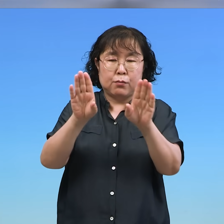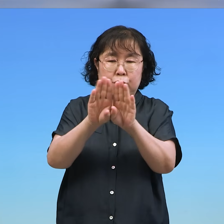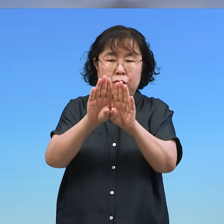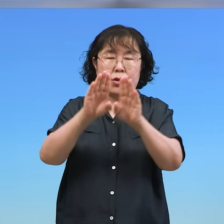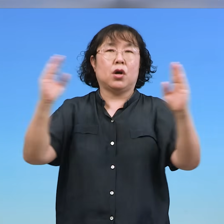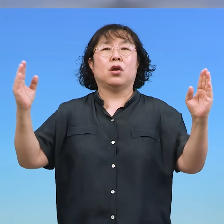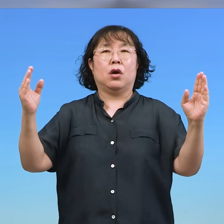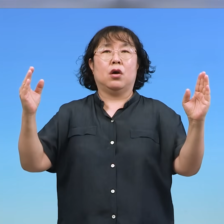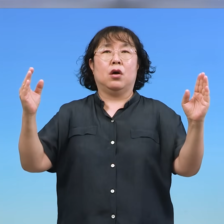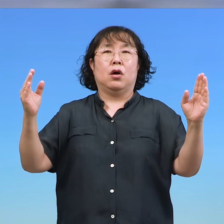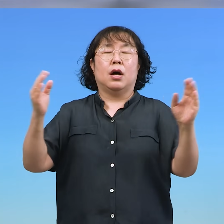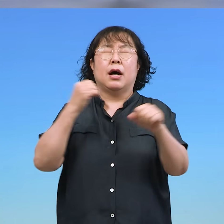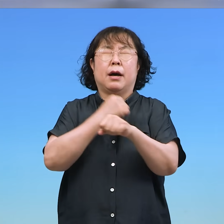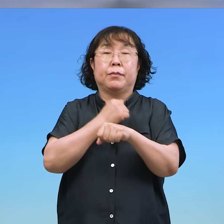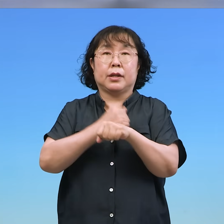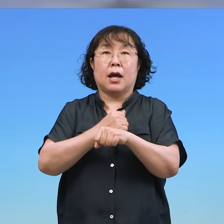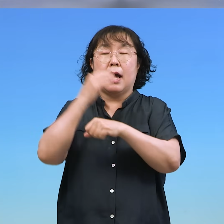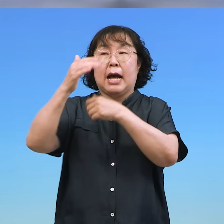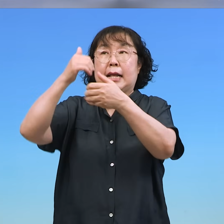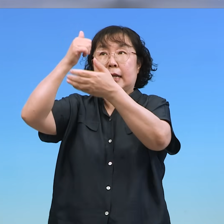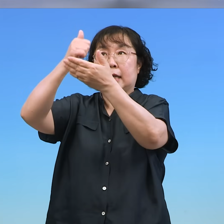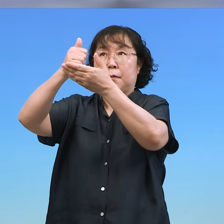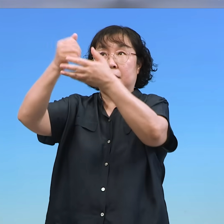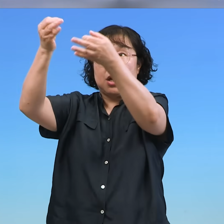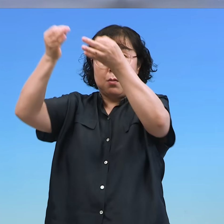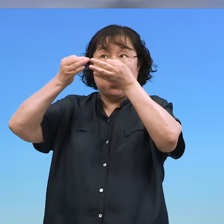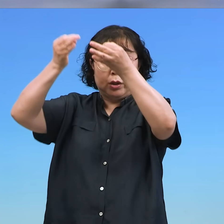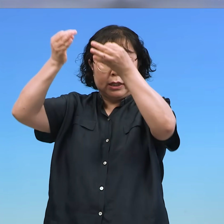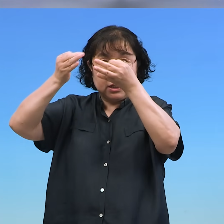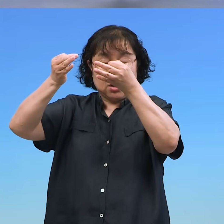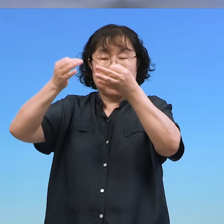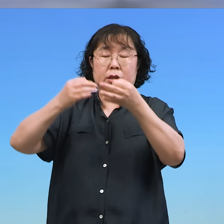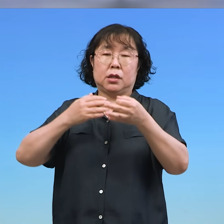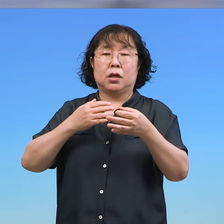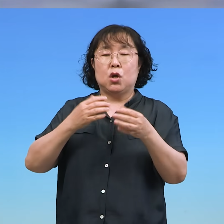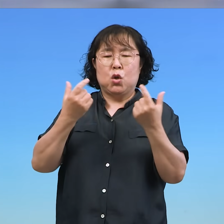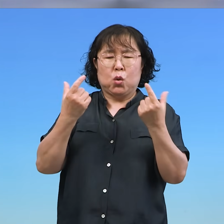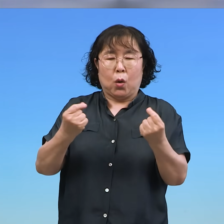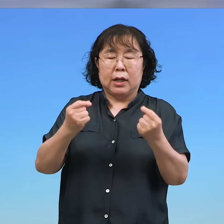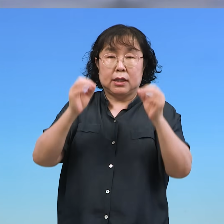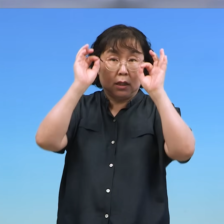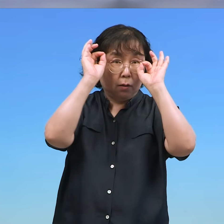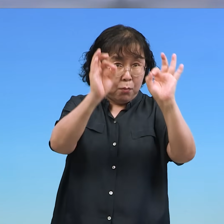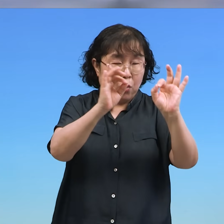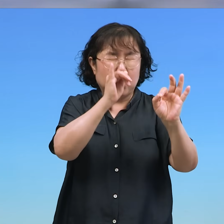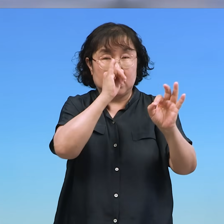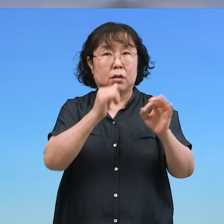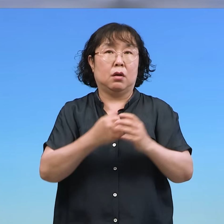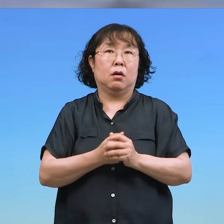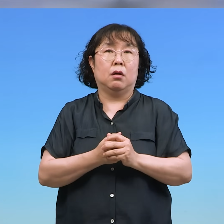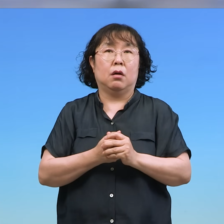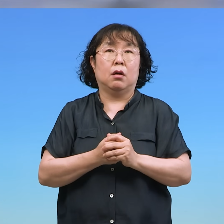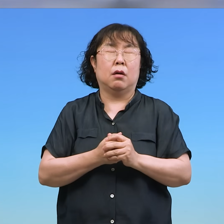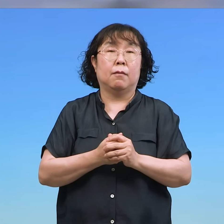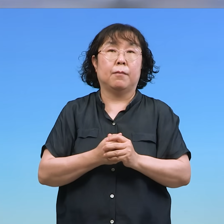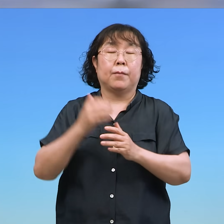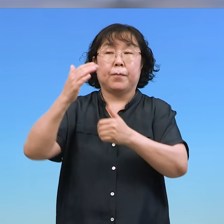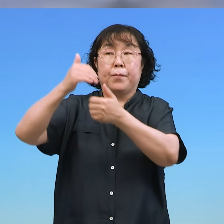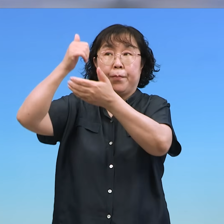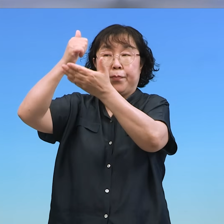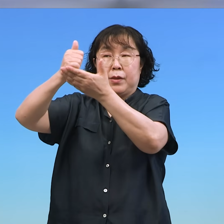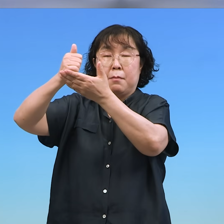거예요. 왜? 그가 뭘 보는 겁니까? 하나님이 보시는 것을 보고 있거든요. 그가 뭘